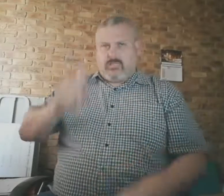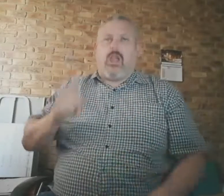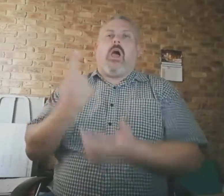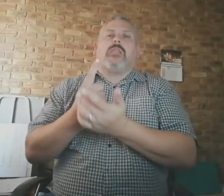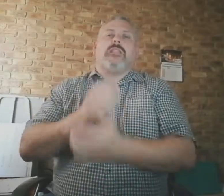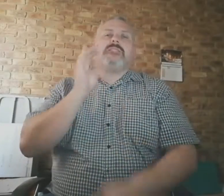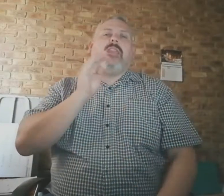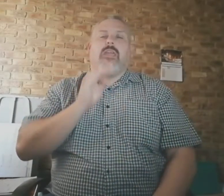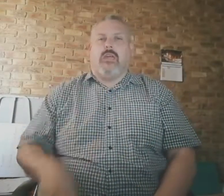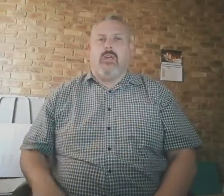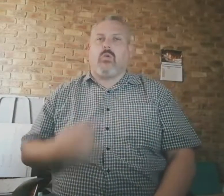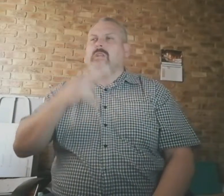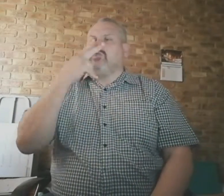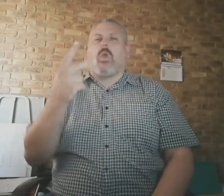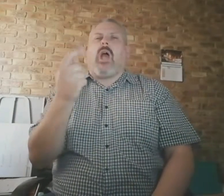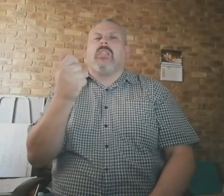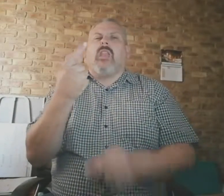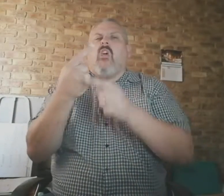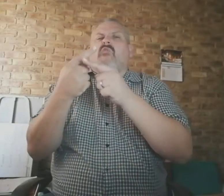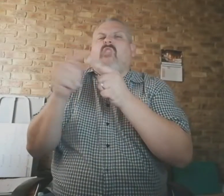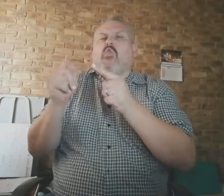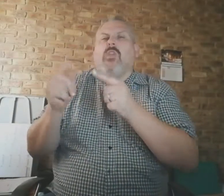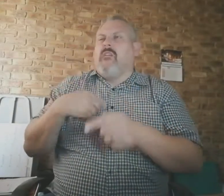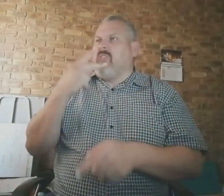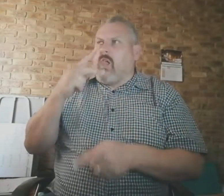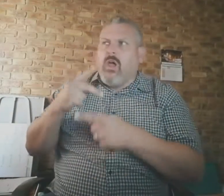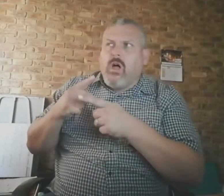so'n arbeidsgender, en zoekarit, volk, zo.